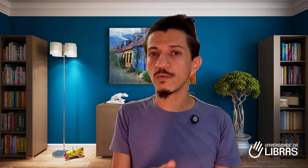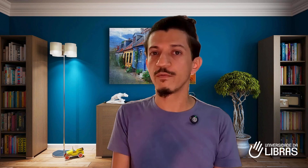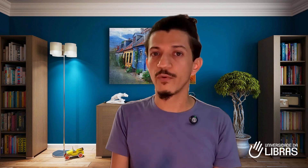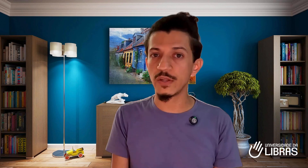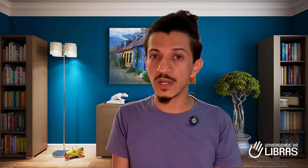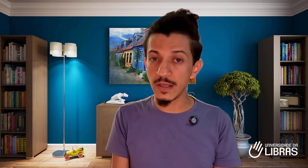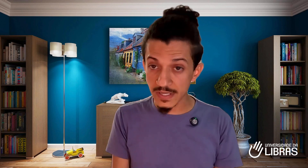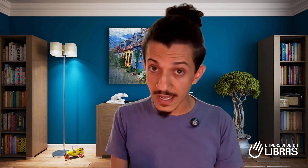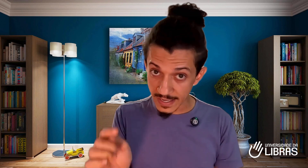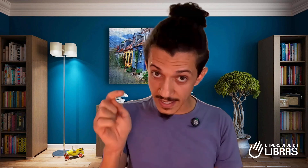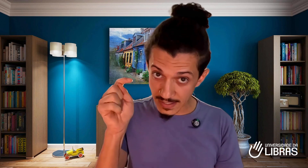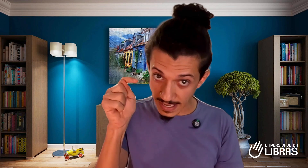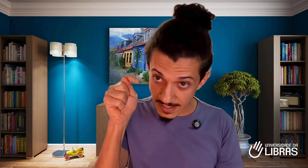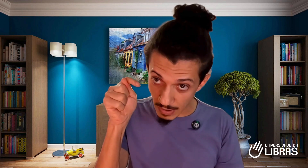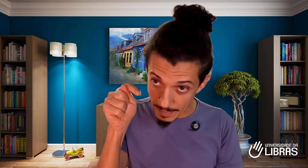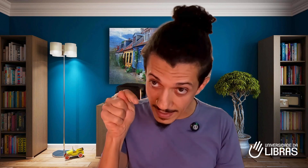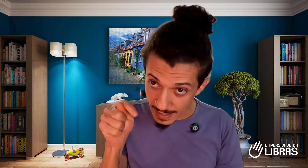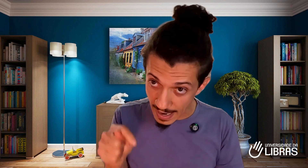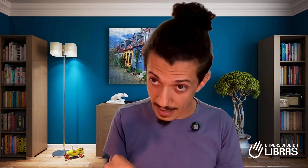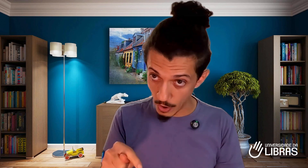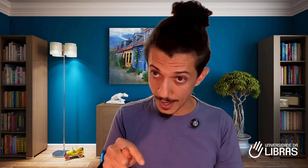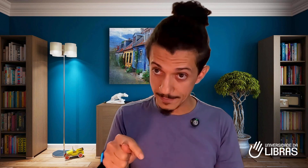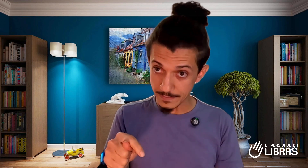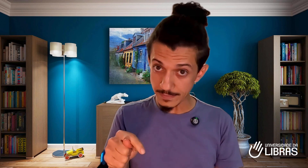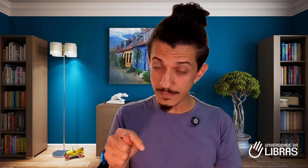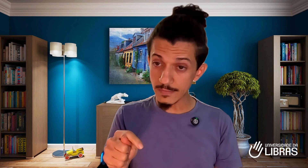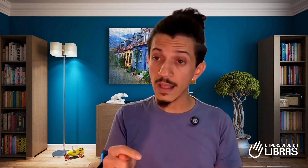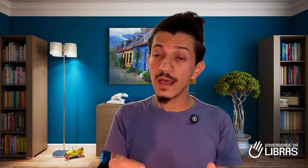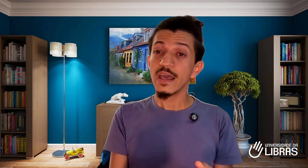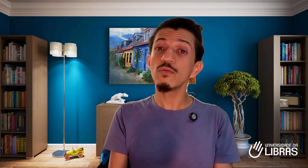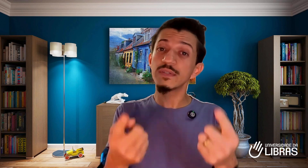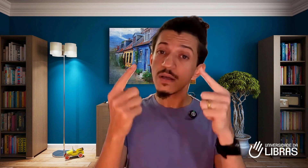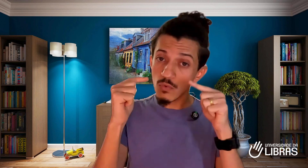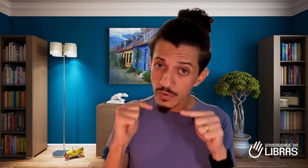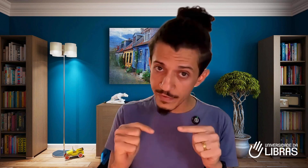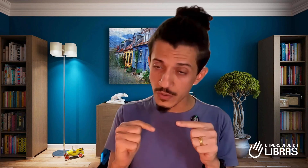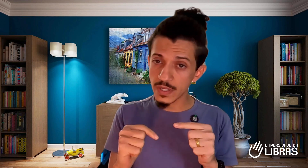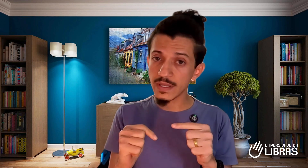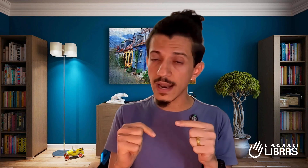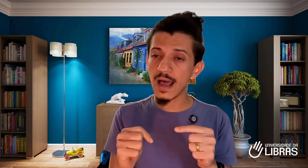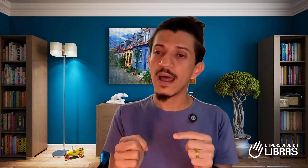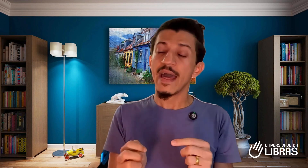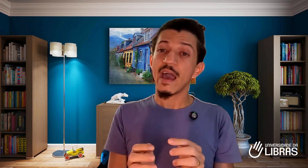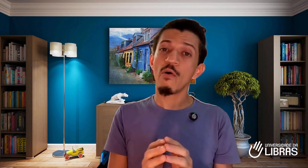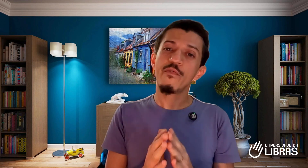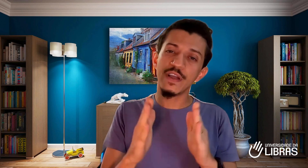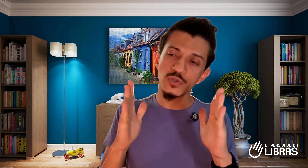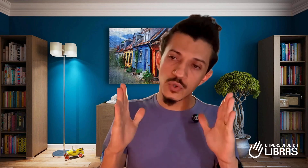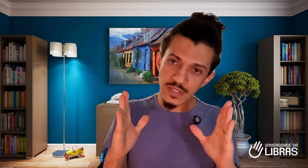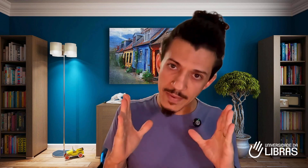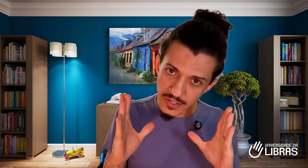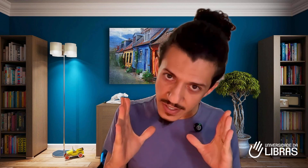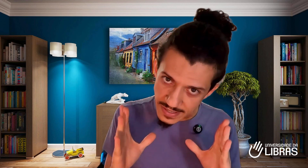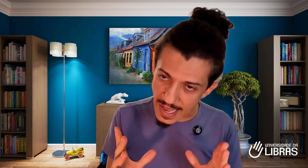Fluente em Libras que está sendo aberta agora. E o segundo vídeo que tem lá é o vídeo justamente dessa